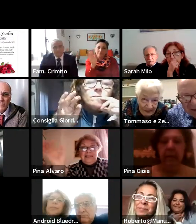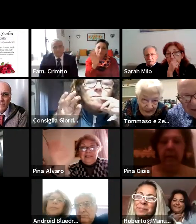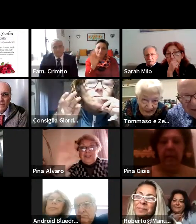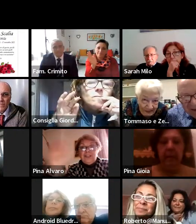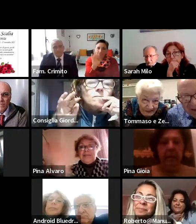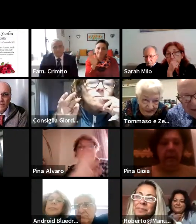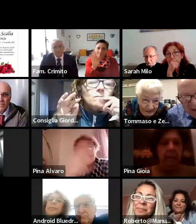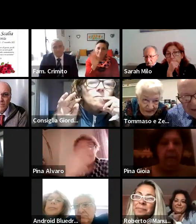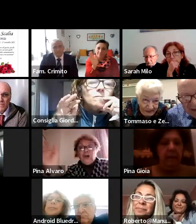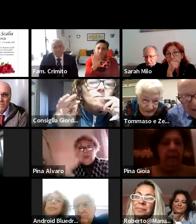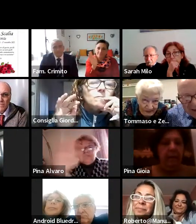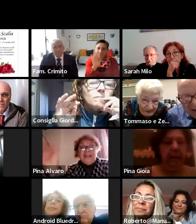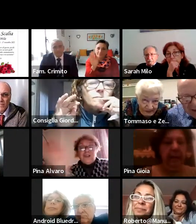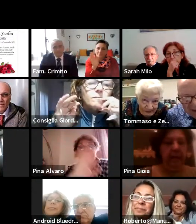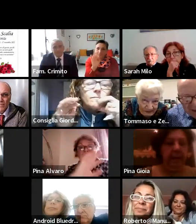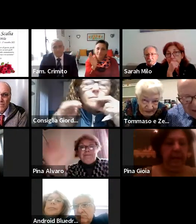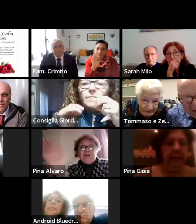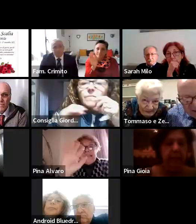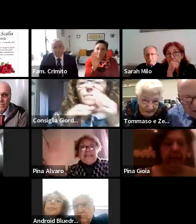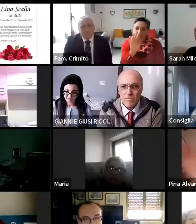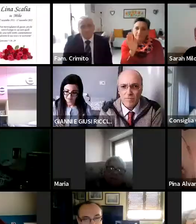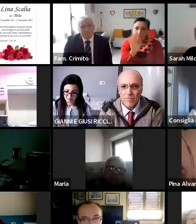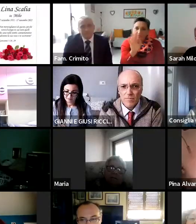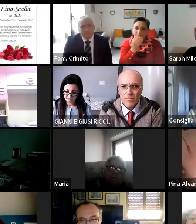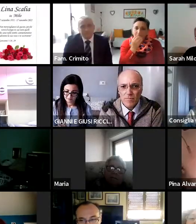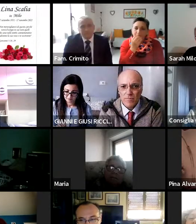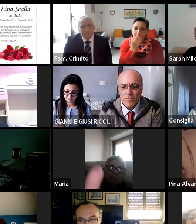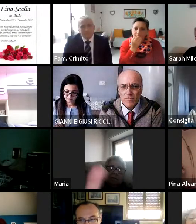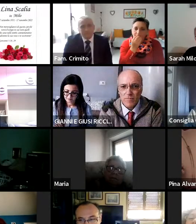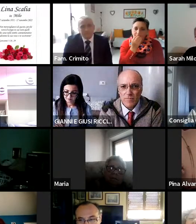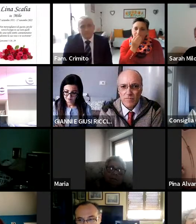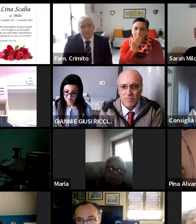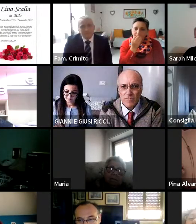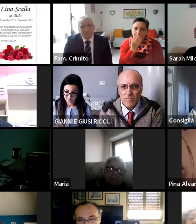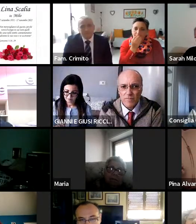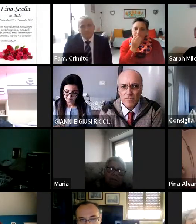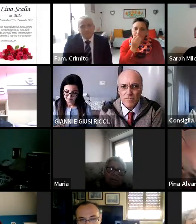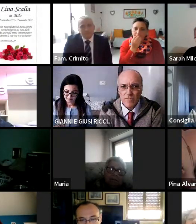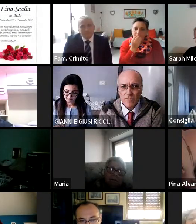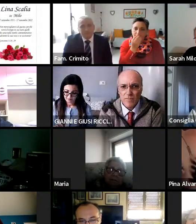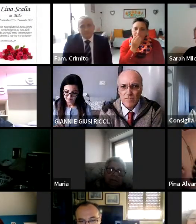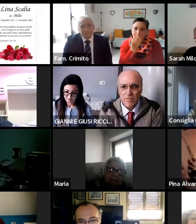ciao ciao ciao grazie